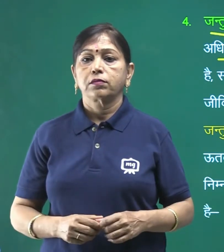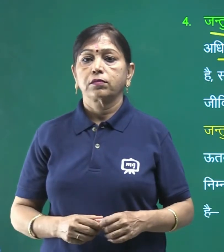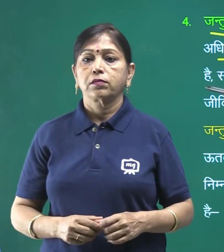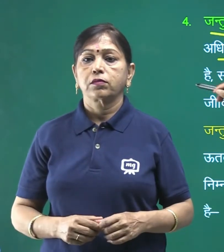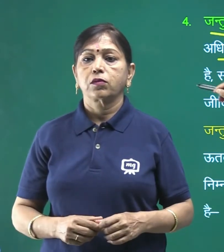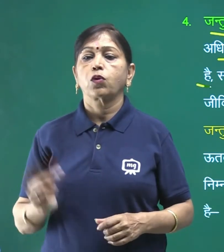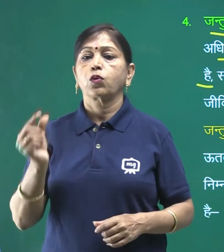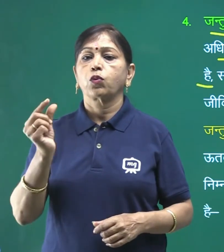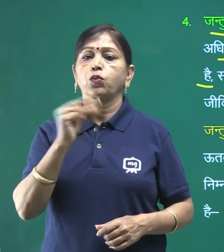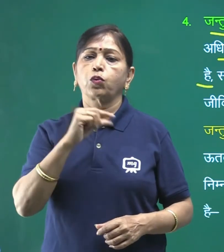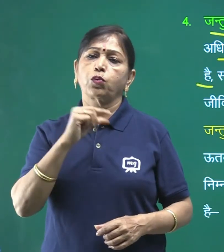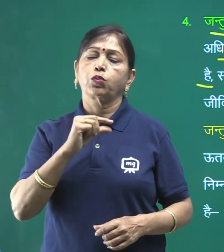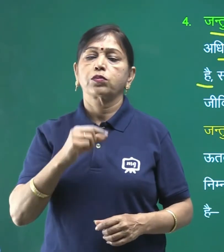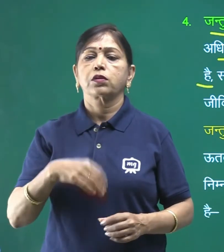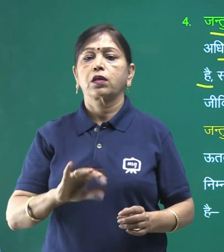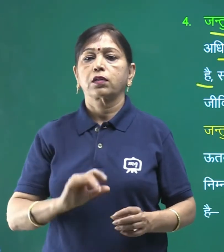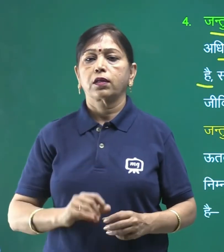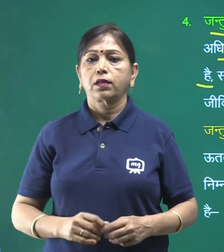उपयोग करते हैं।